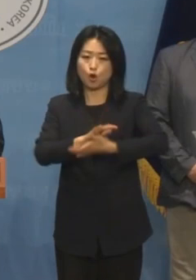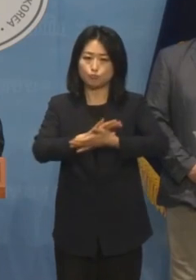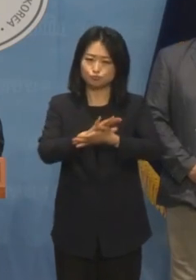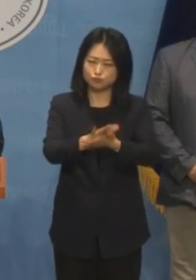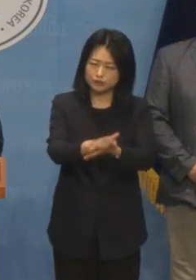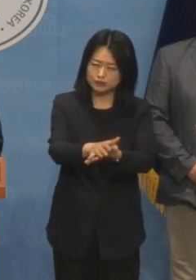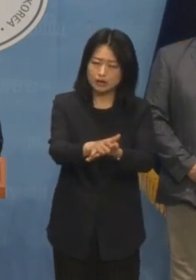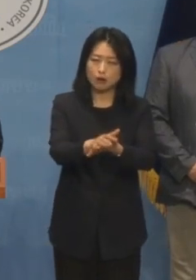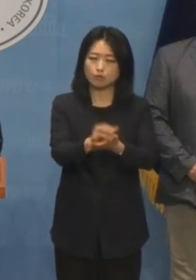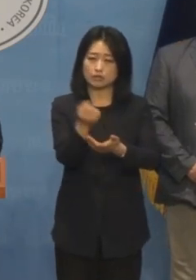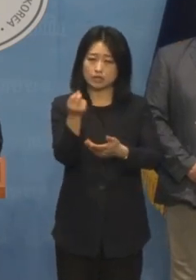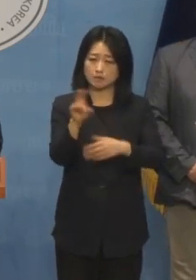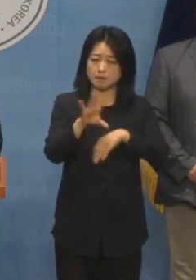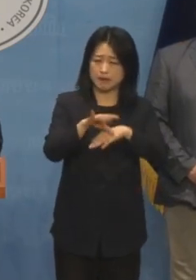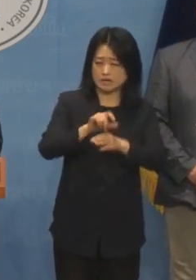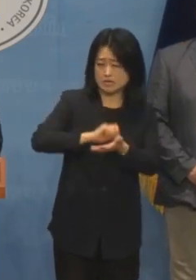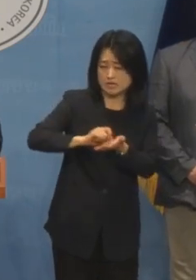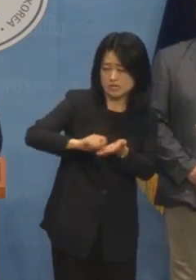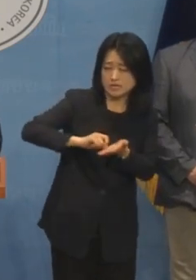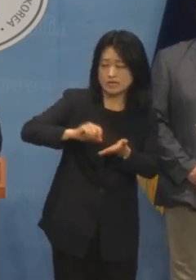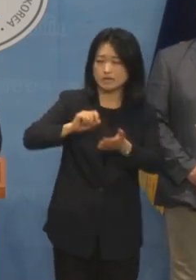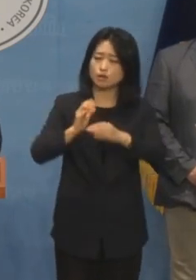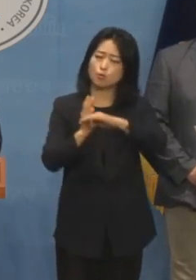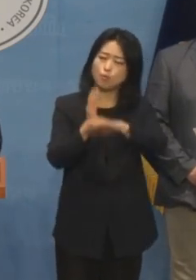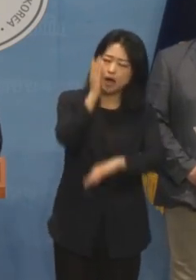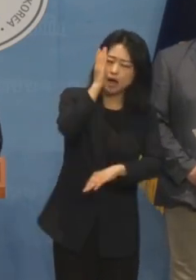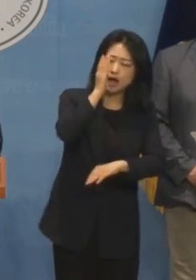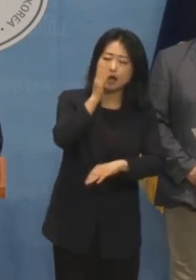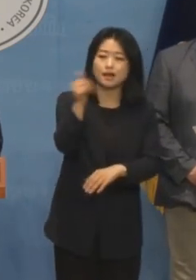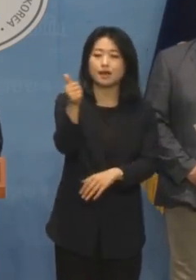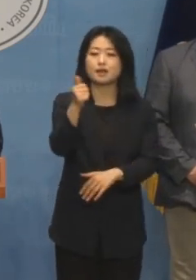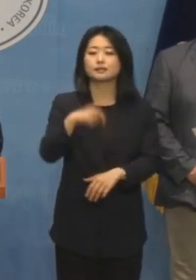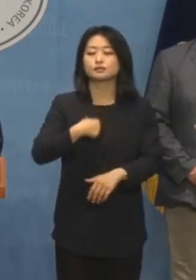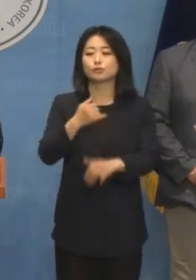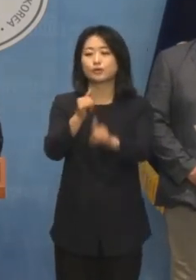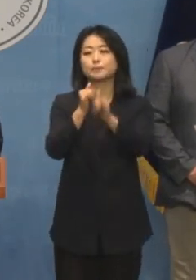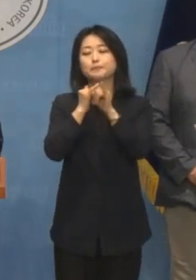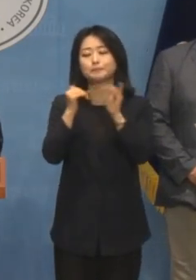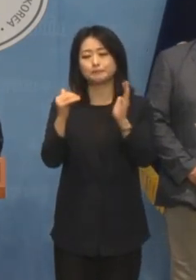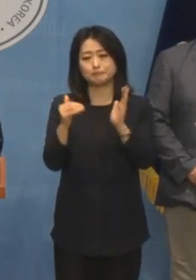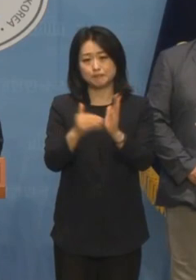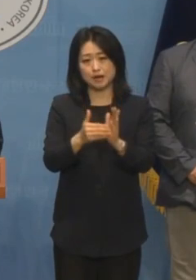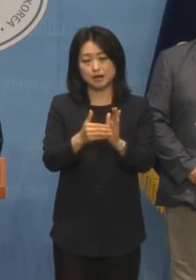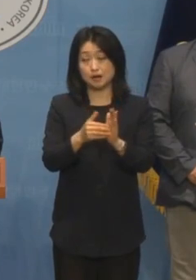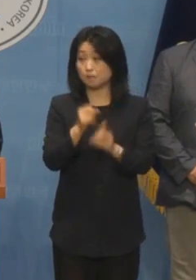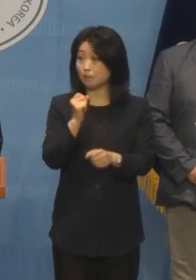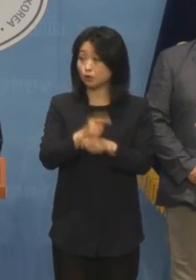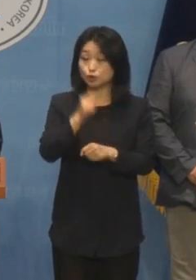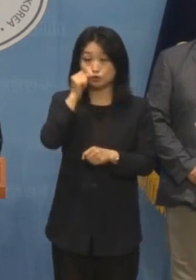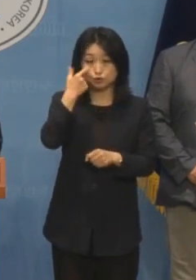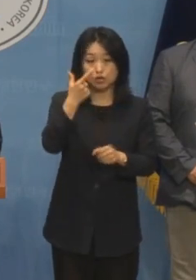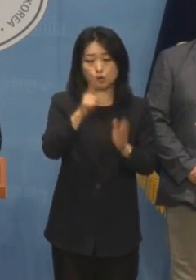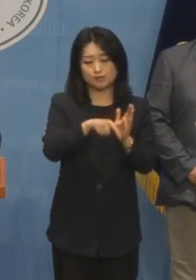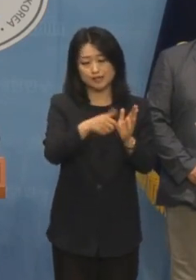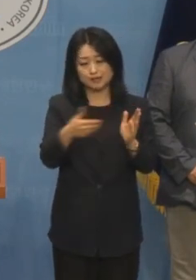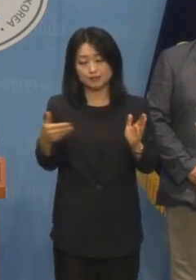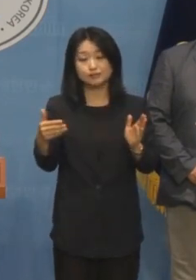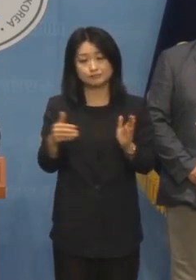선정적 언론 보도로 작년 12월 스스로 유명을 달리하고 어느덧 반년 가까이 시간이